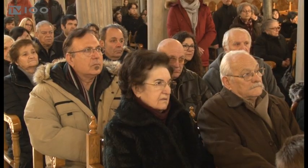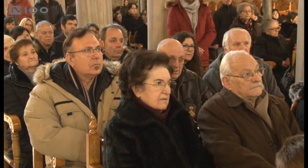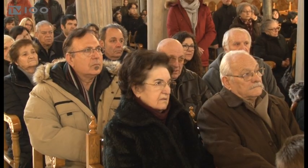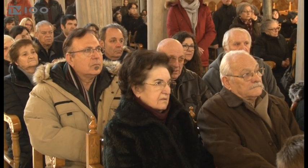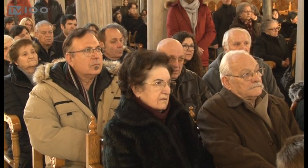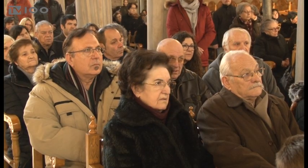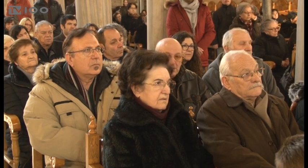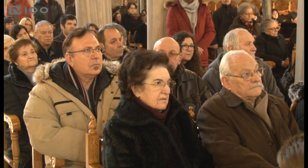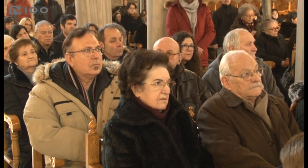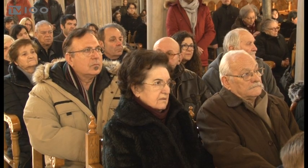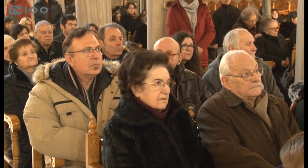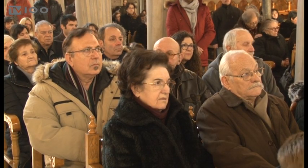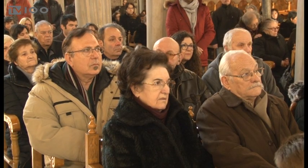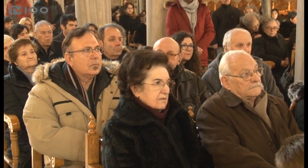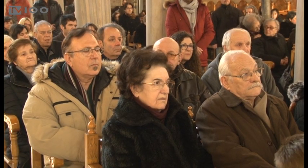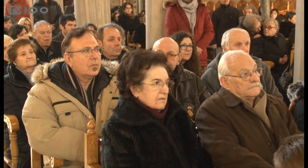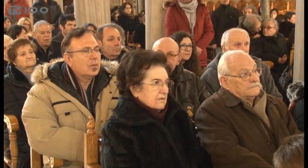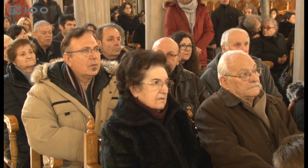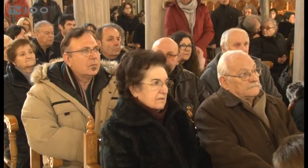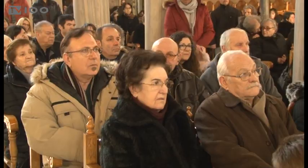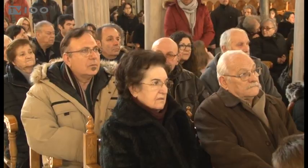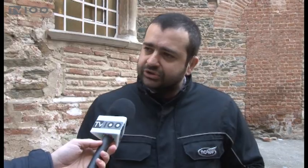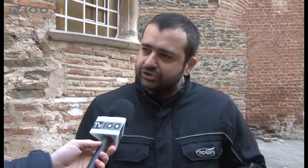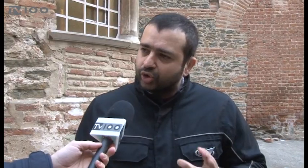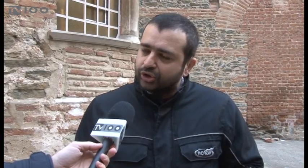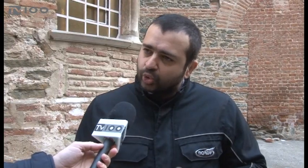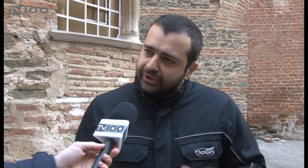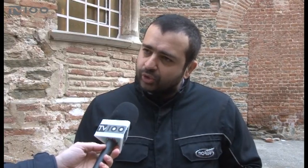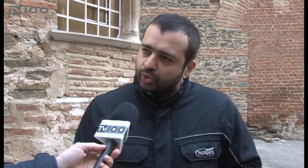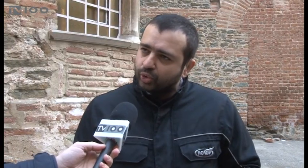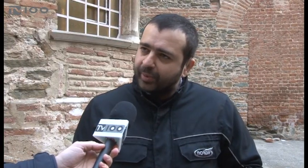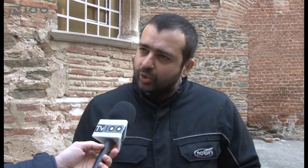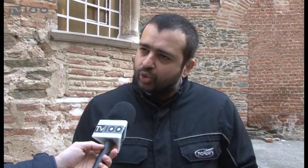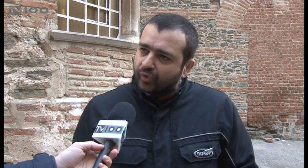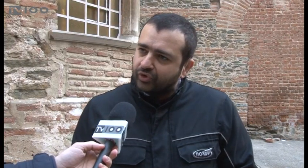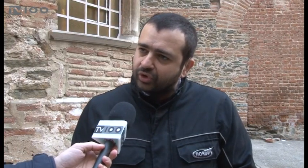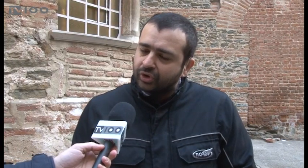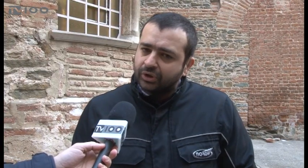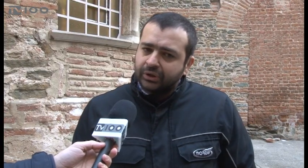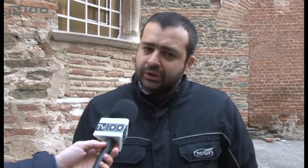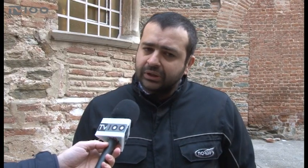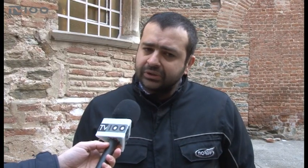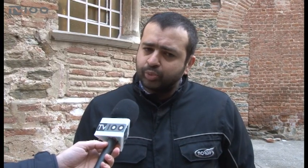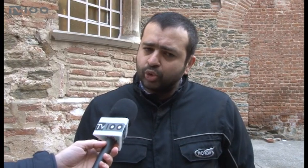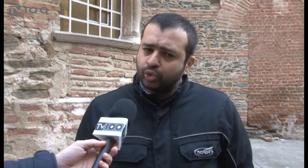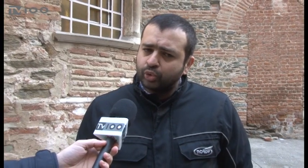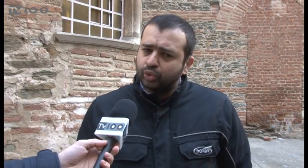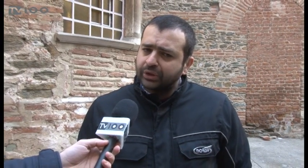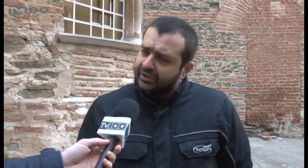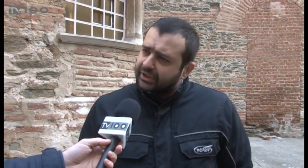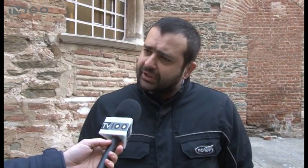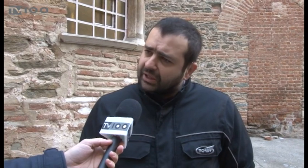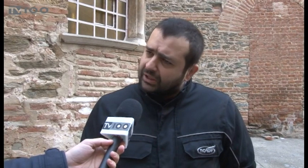μια ολοκληρωμένη διαδικασία για να έρθει πιο κοντά κανείς στο Θεό. Στην ιδιωτή του Αγίου Μάρκου του Κοφού, που